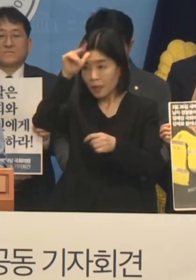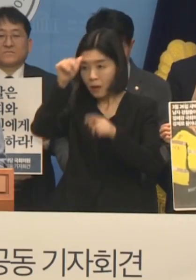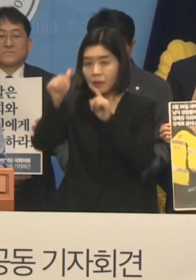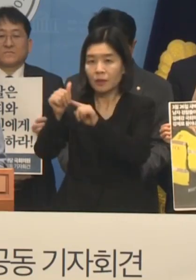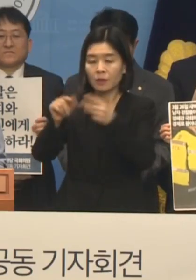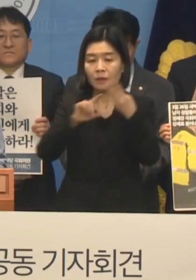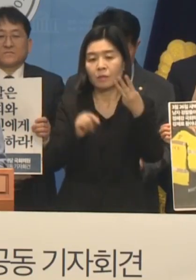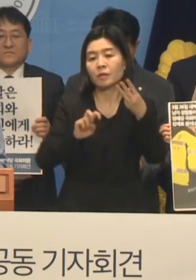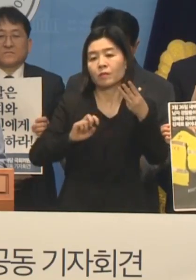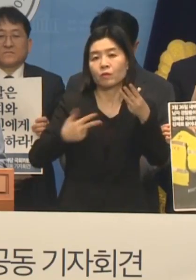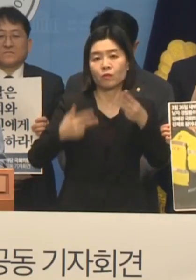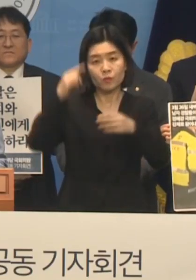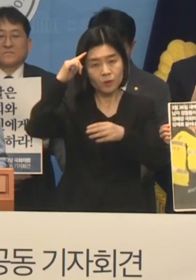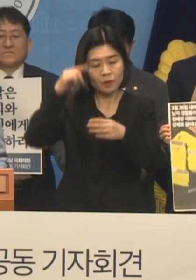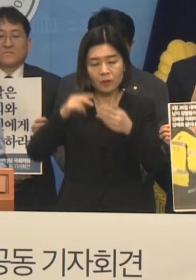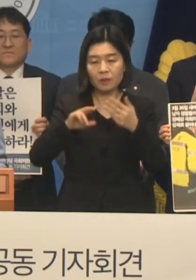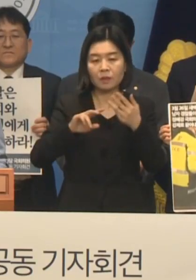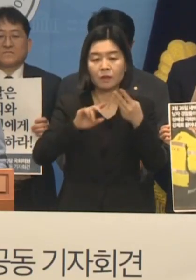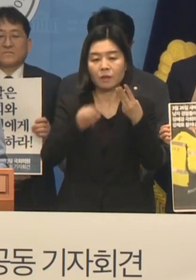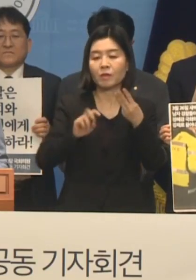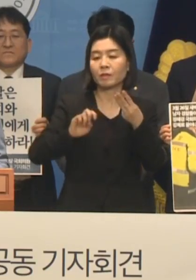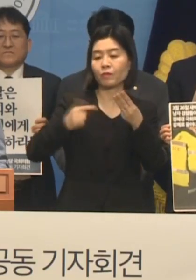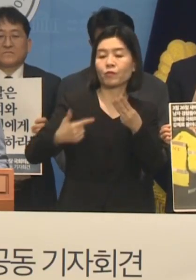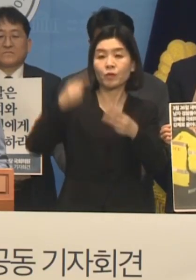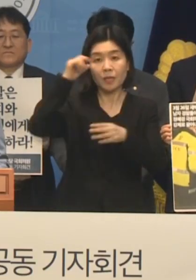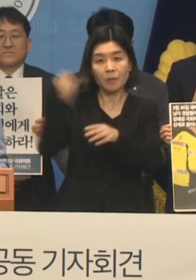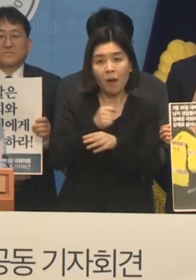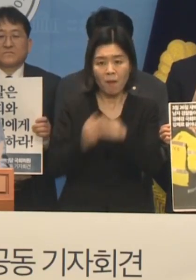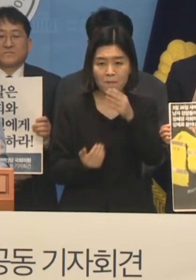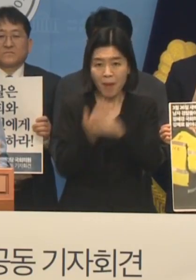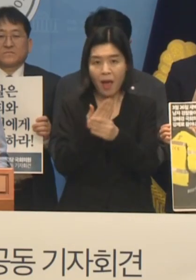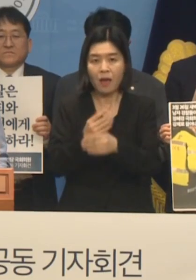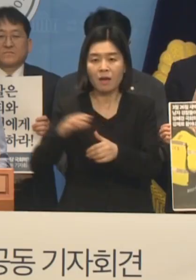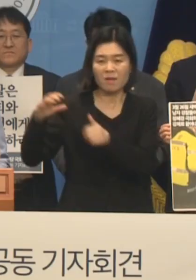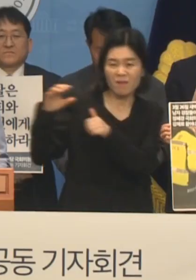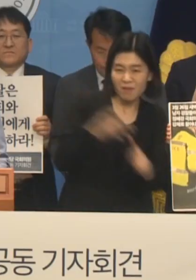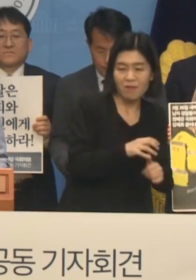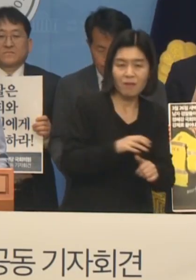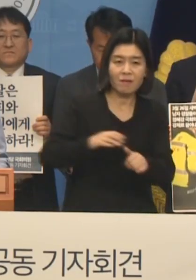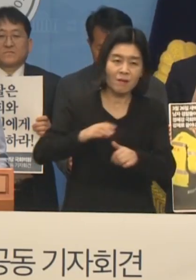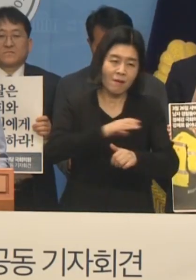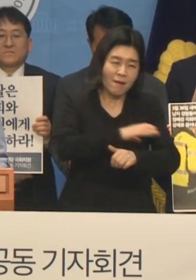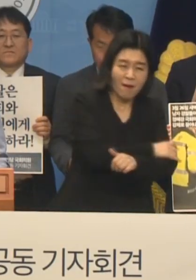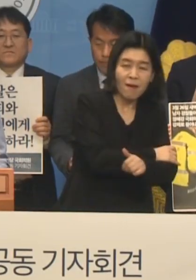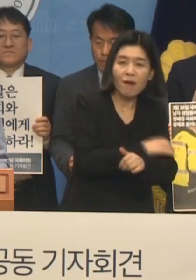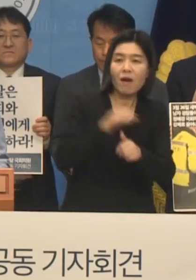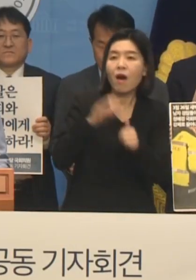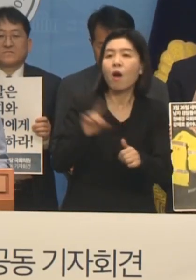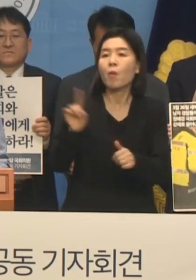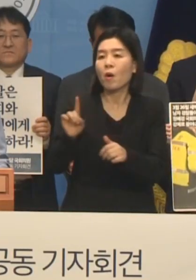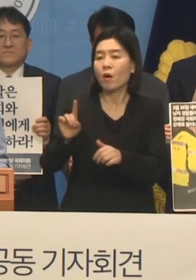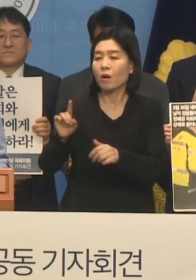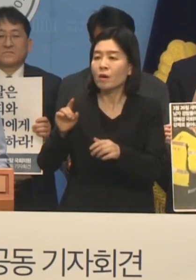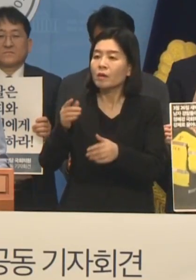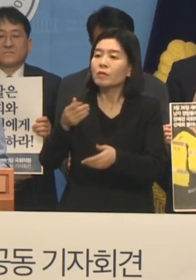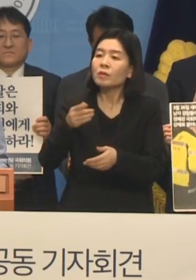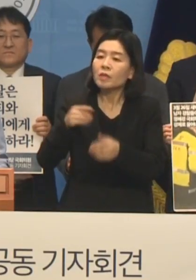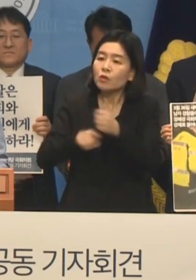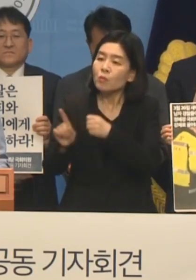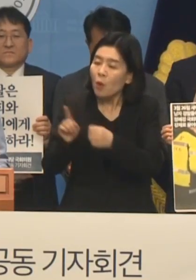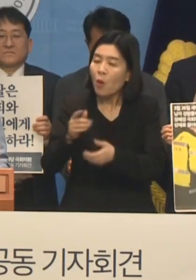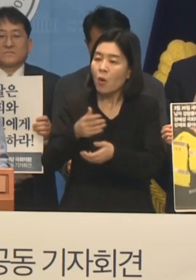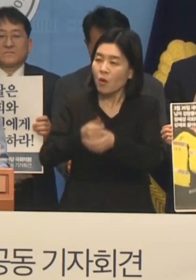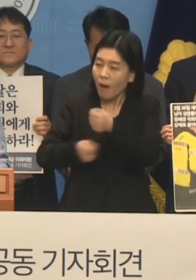3월 26일 새벽 발생한 과잉 진압의 경위를 밝히고 책임자를 징계하며 국회와 시민들에게